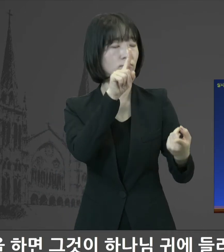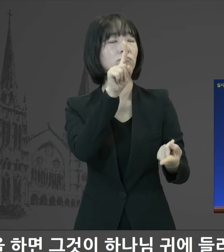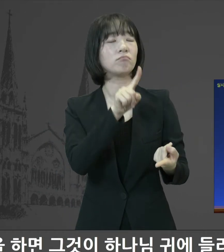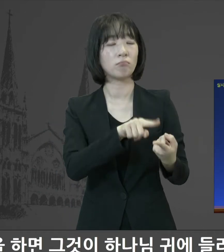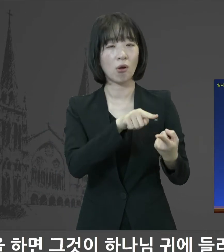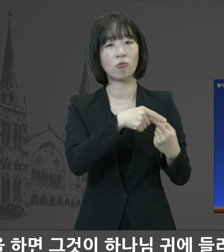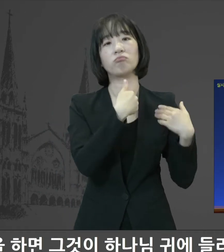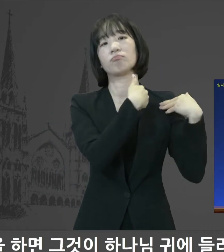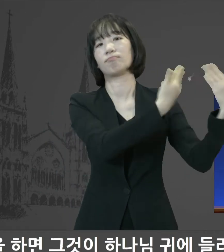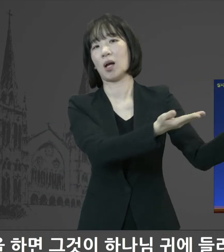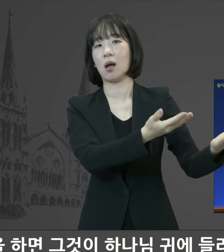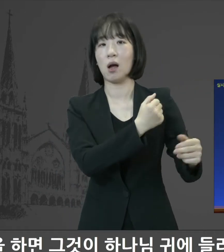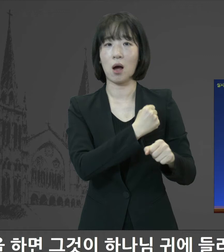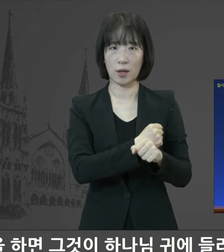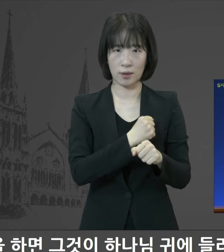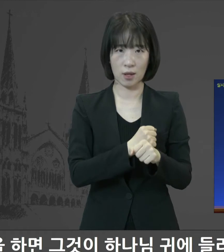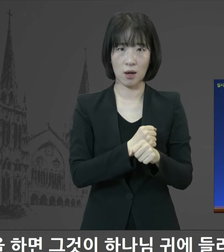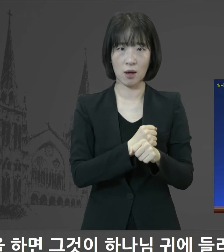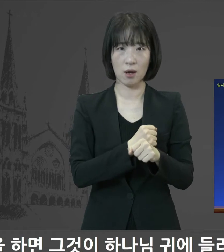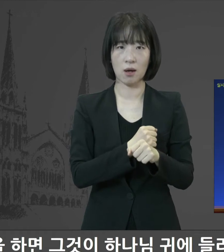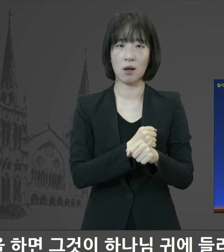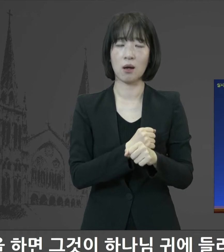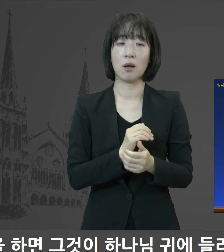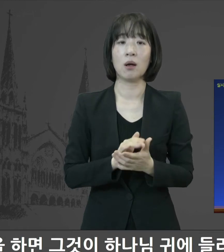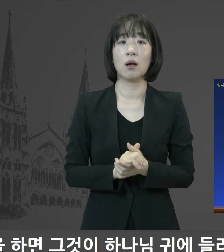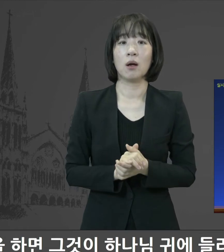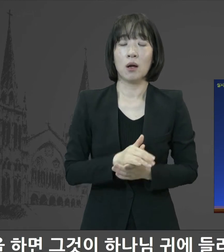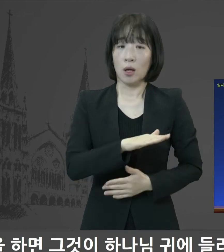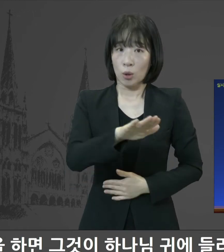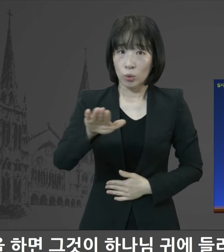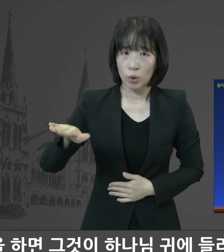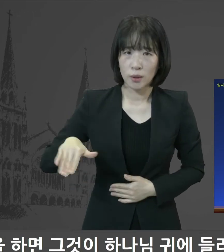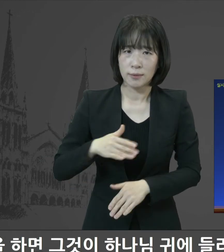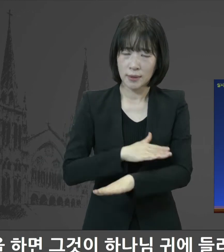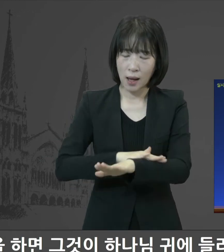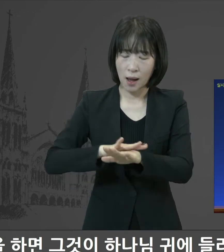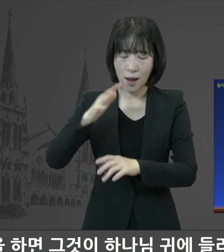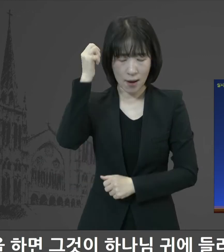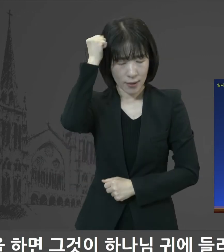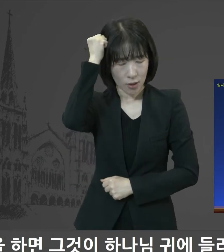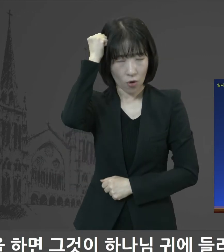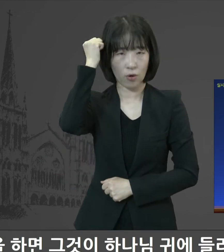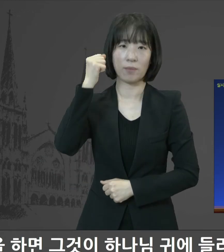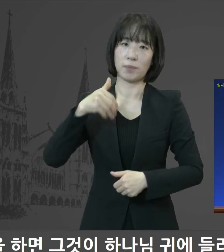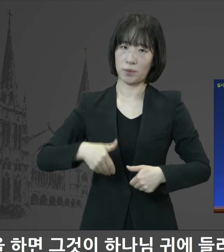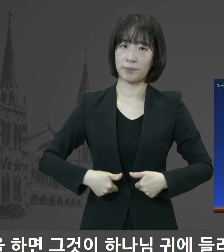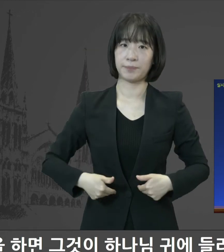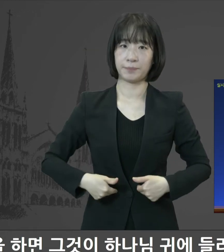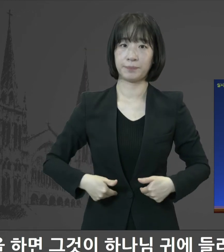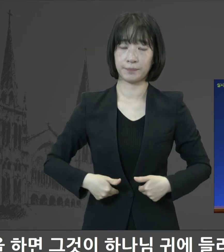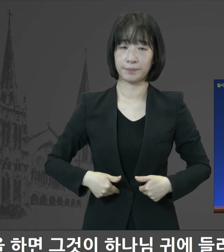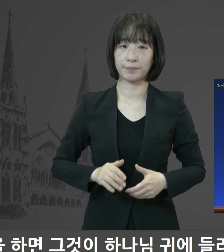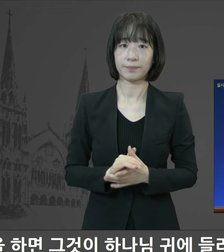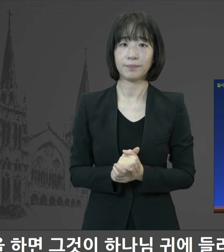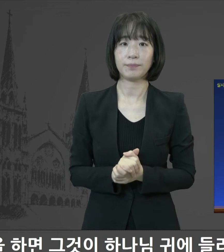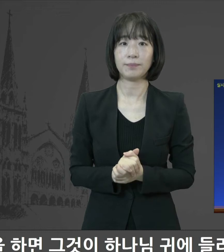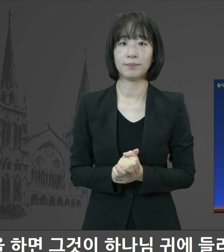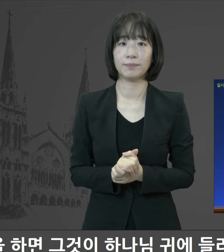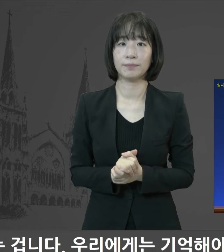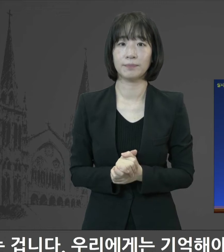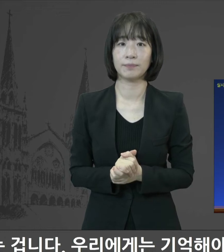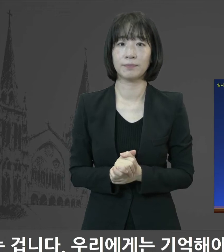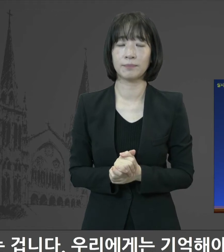우리에게는 굉장히 기억해둬야 될 말씀이겠죠. 이건 이런 뜻이에요.